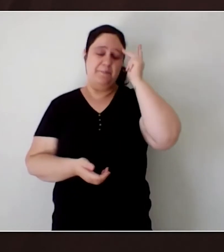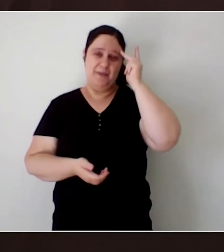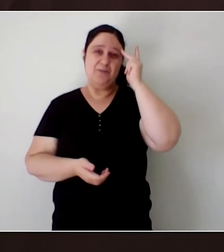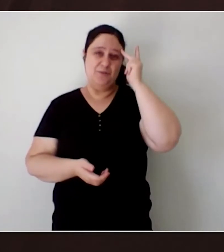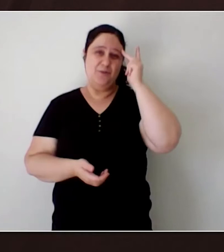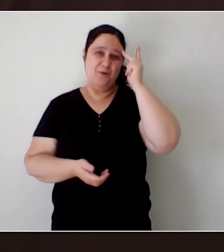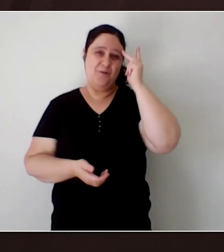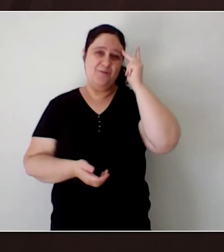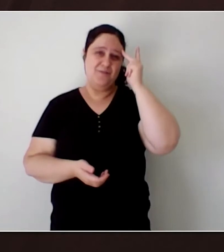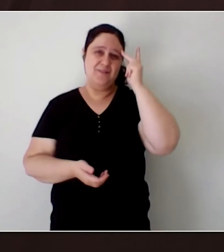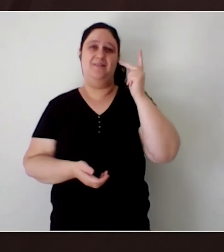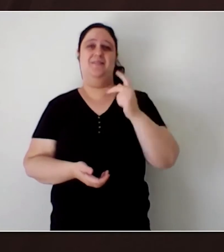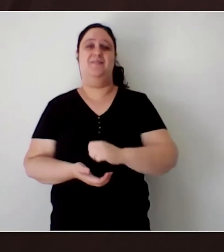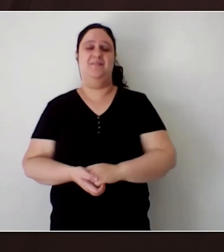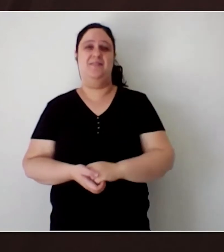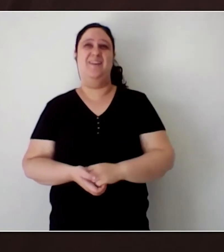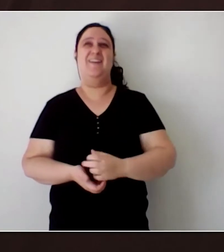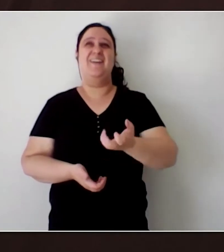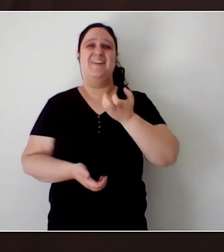ambição nenhuma.